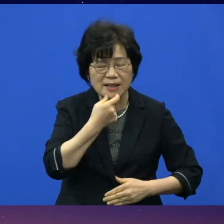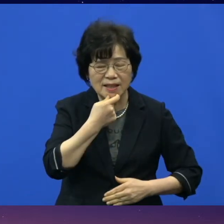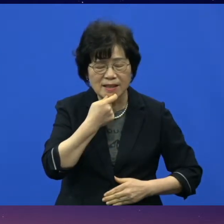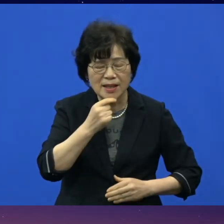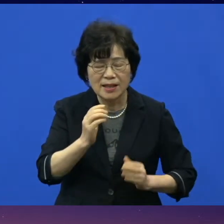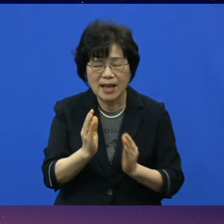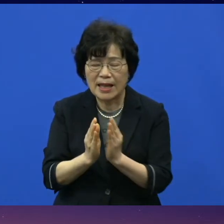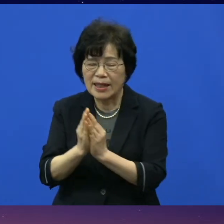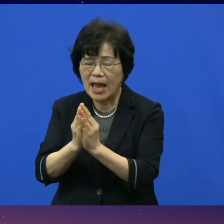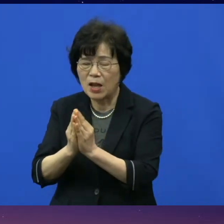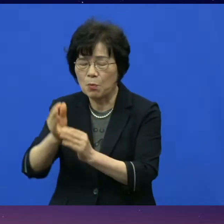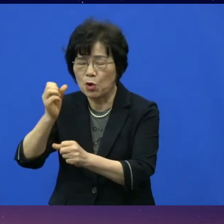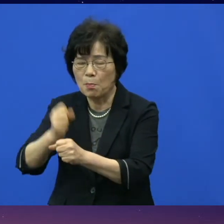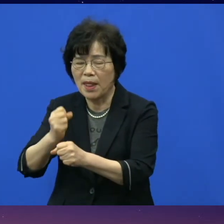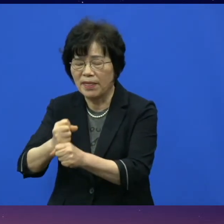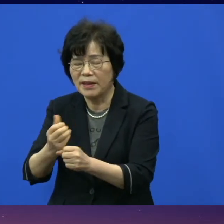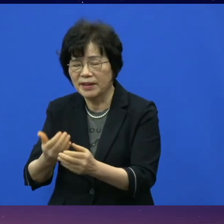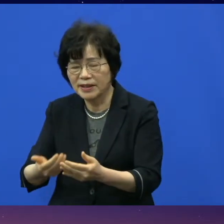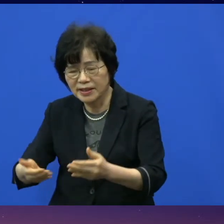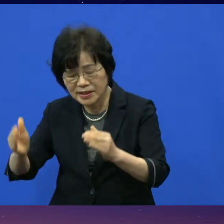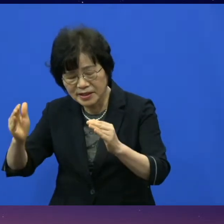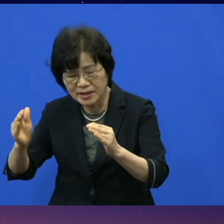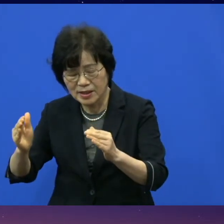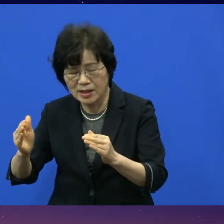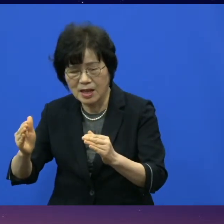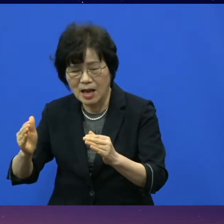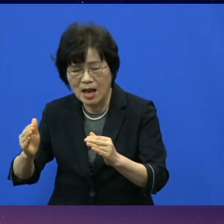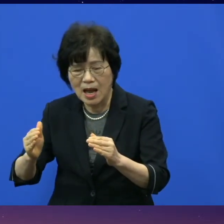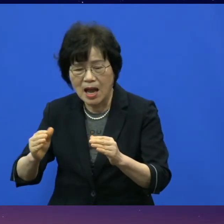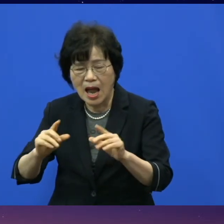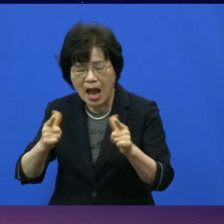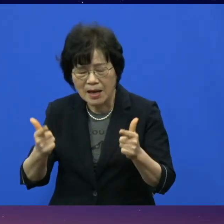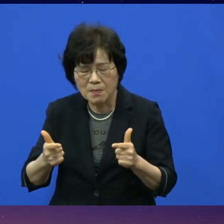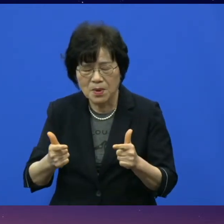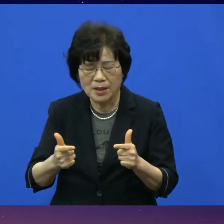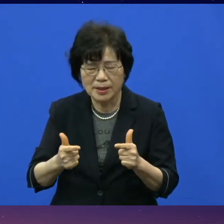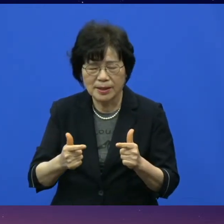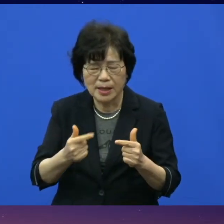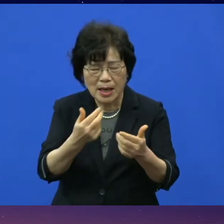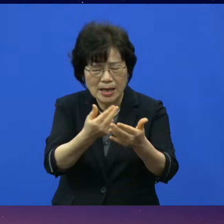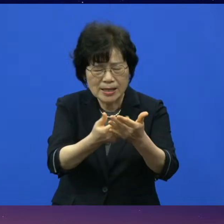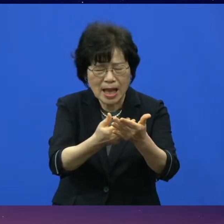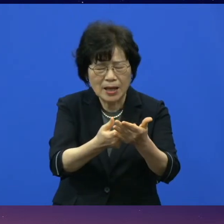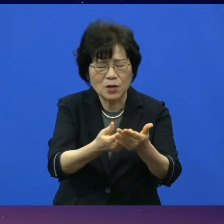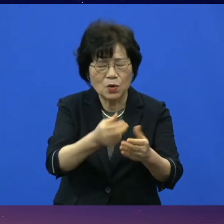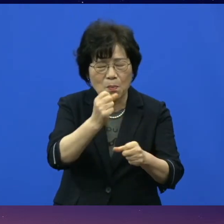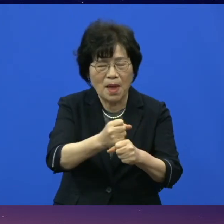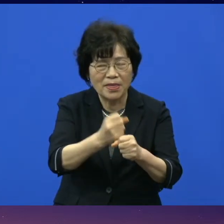된 그릇이나 뭐 하다 못해요. 본 차이나 정도.